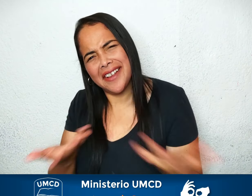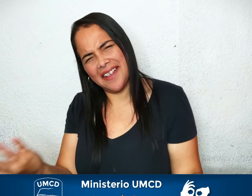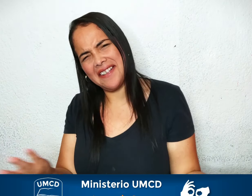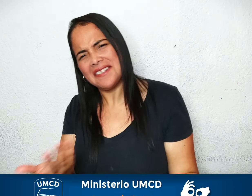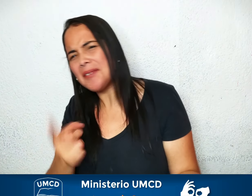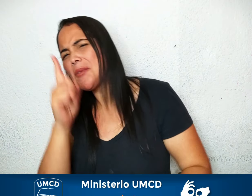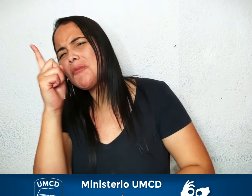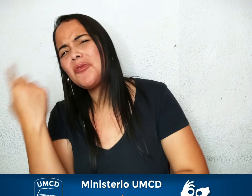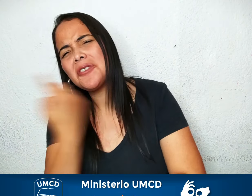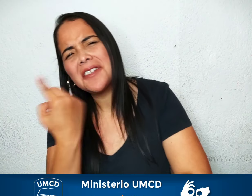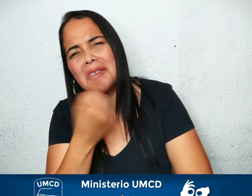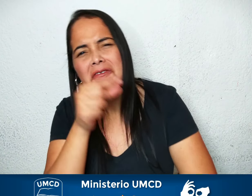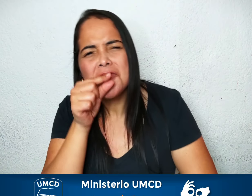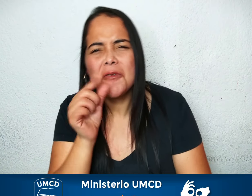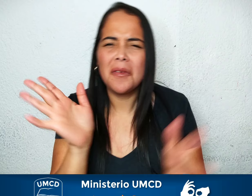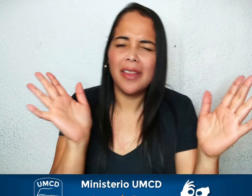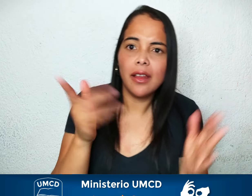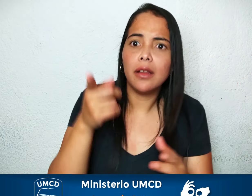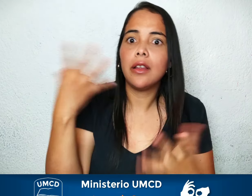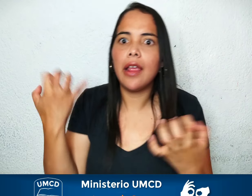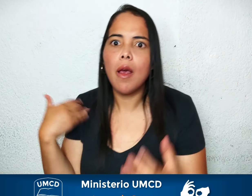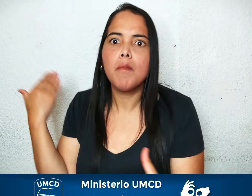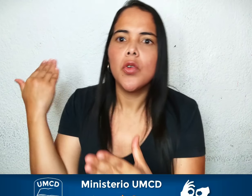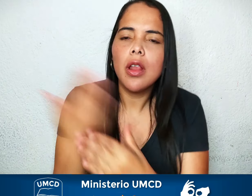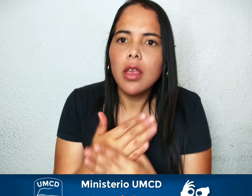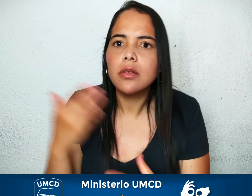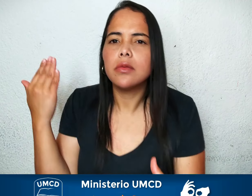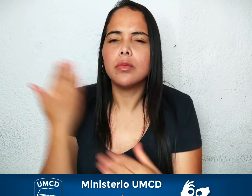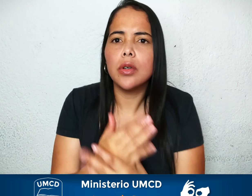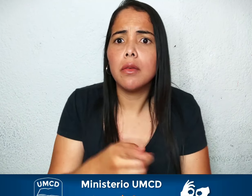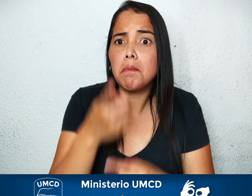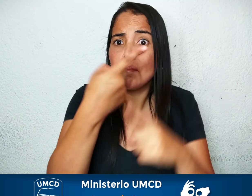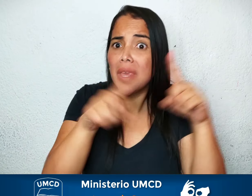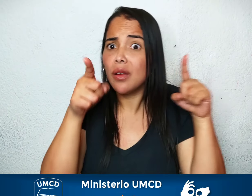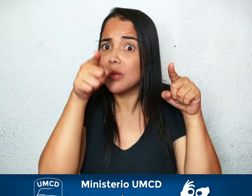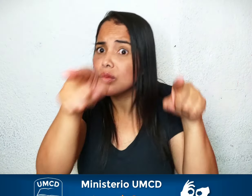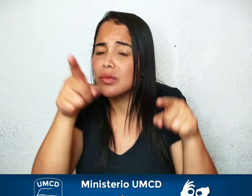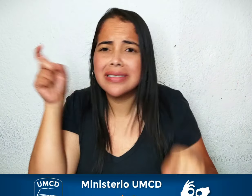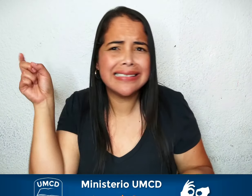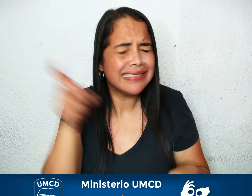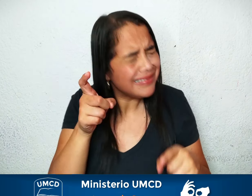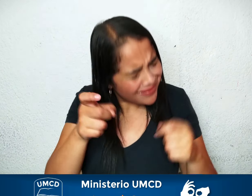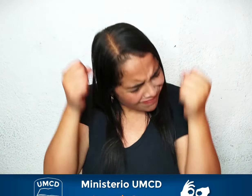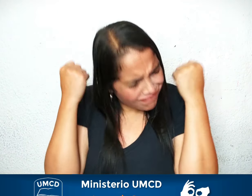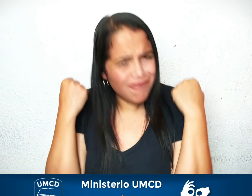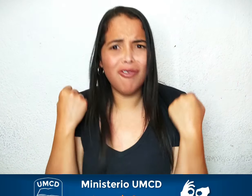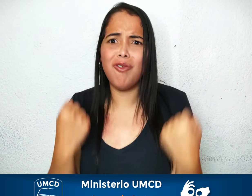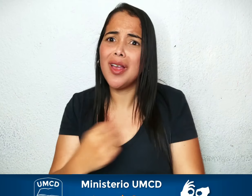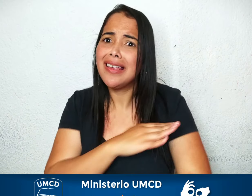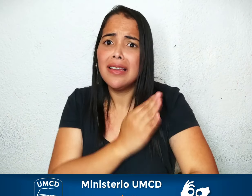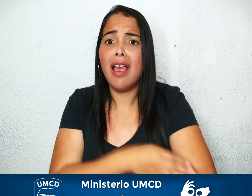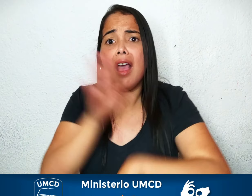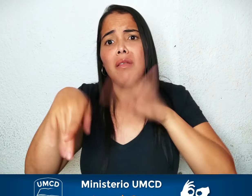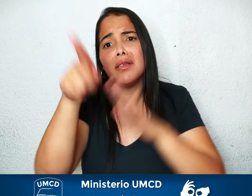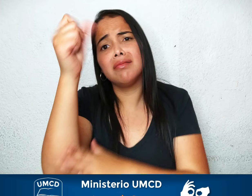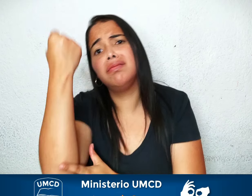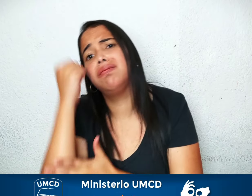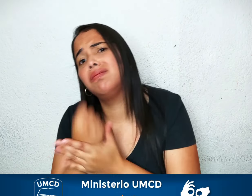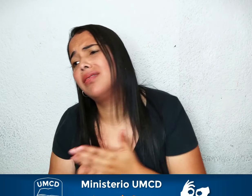estar ahí, dándonos golpes para querer destruir nuevamente nuestras vidas. El desaliento y la falta de